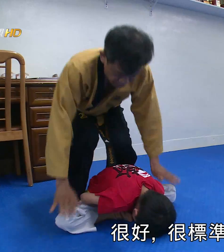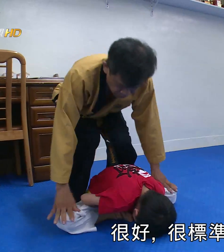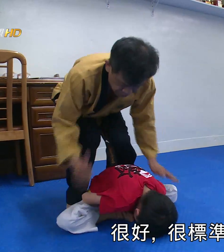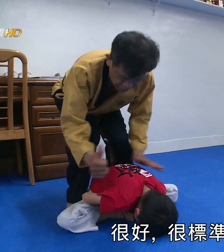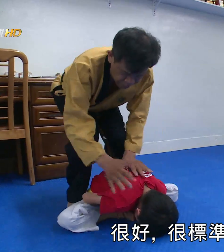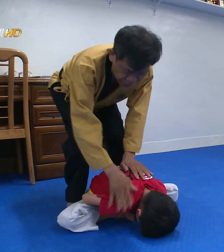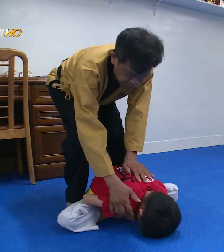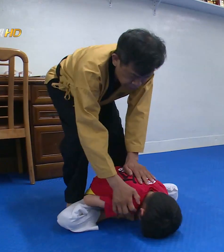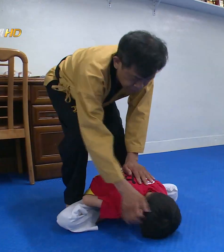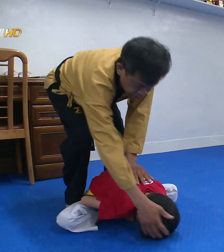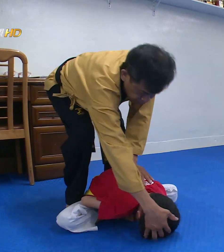准。